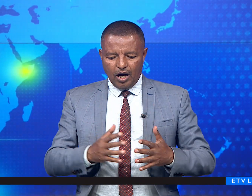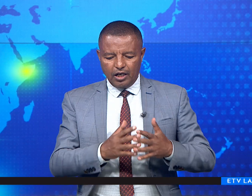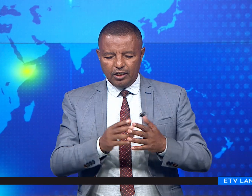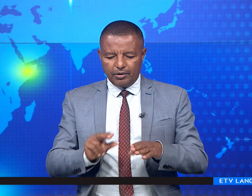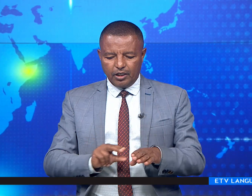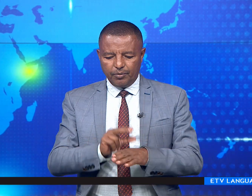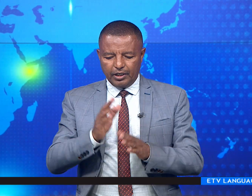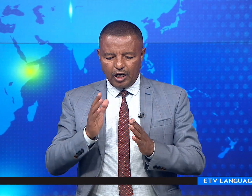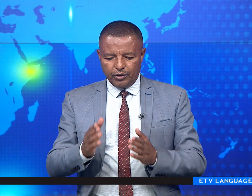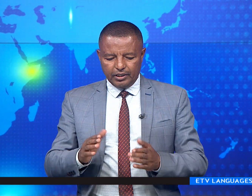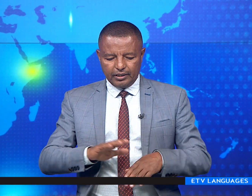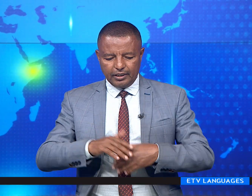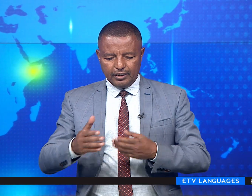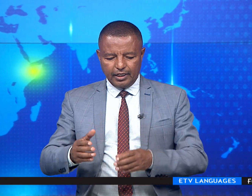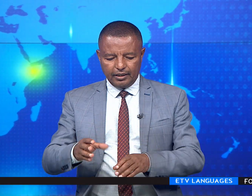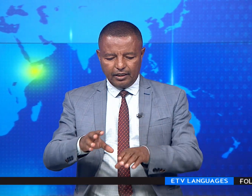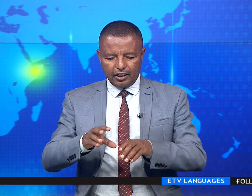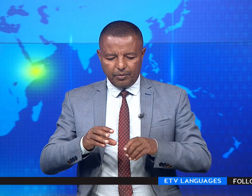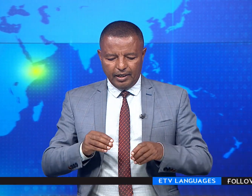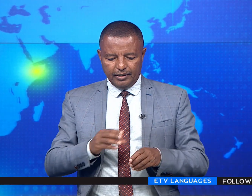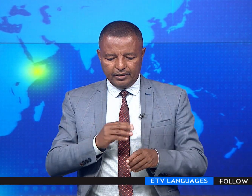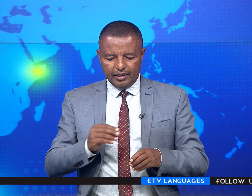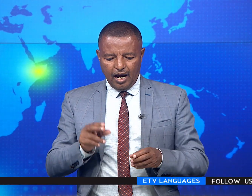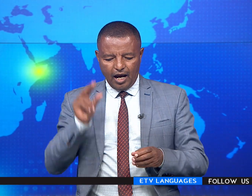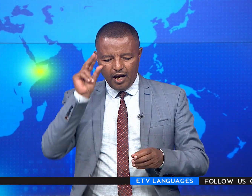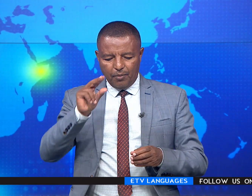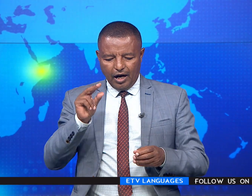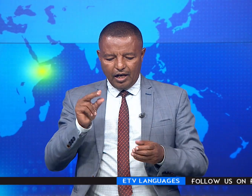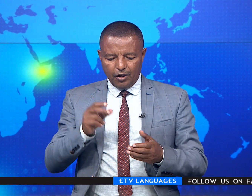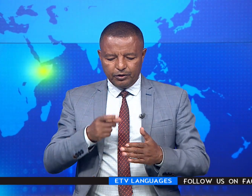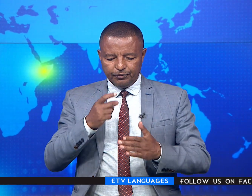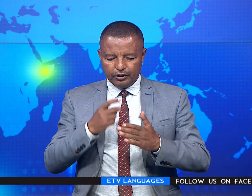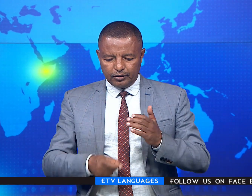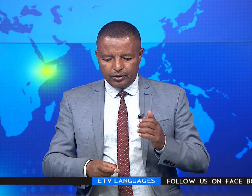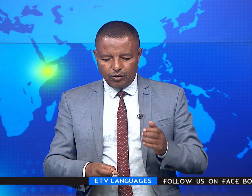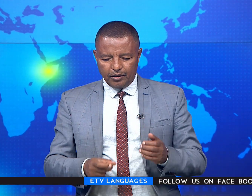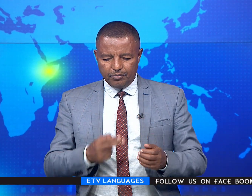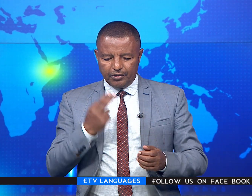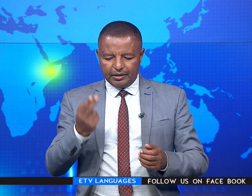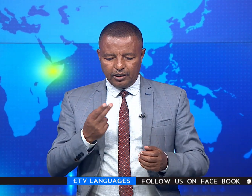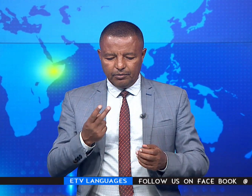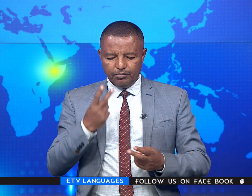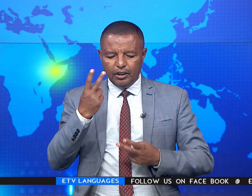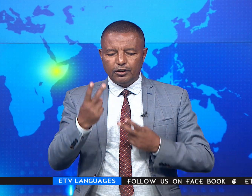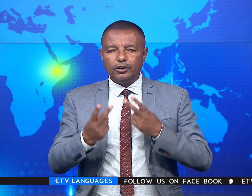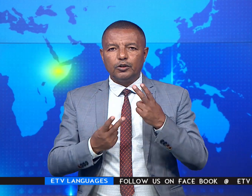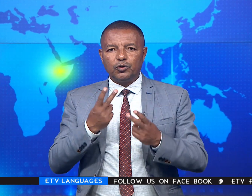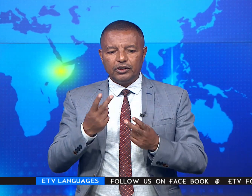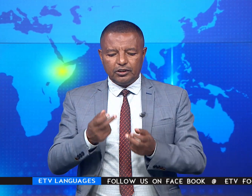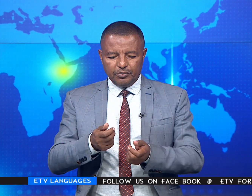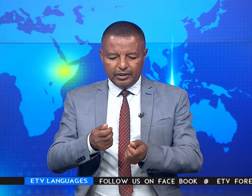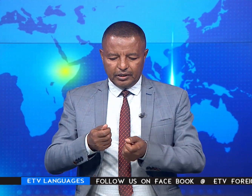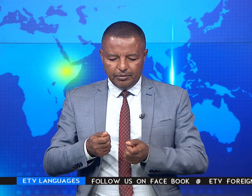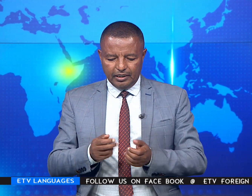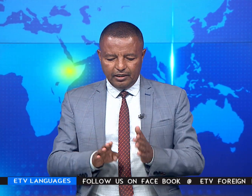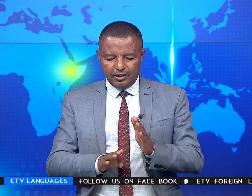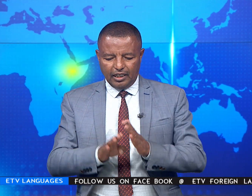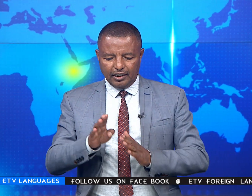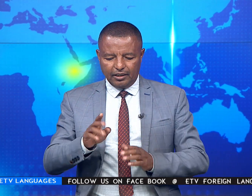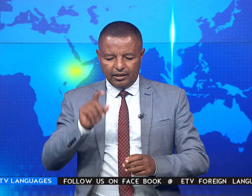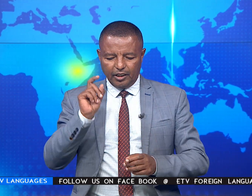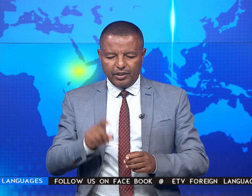ከተማዋ ህብረ ብሔራዊነት፣ እንግዳ ተቀባይነትና ባህላዊ እሴቷን በመጠቀም የቱሪስት